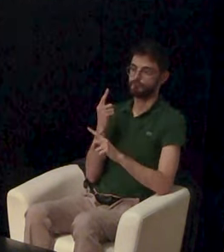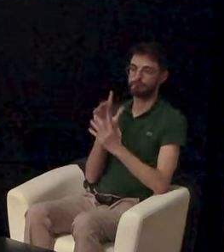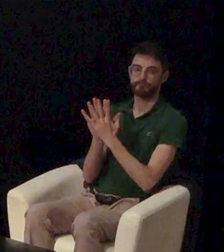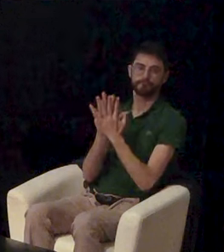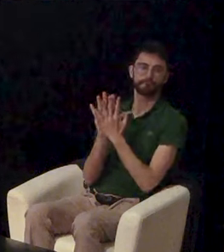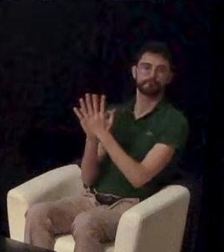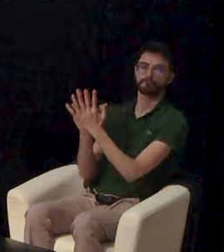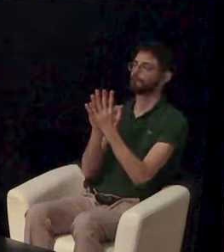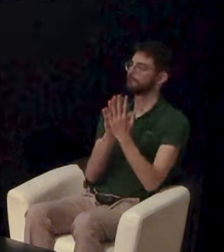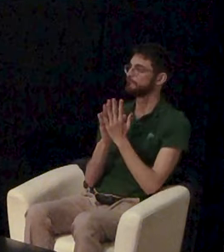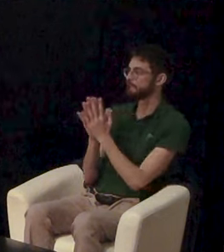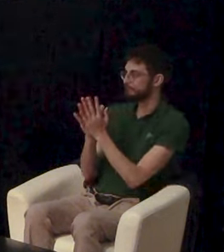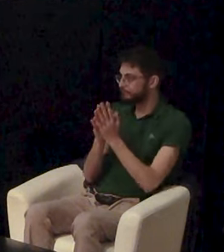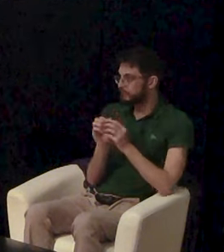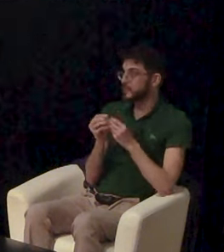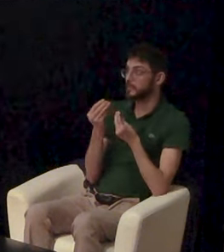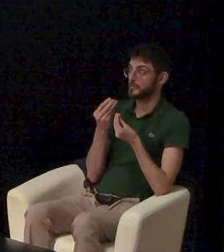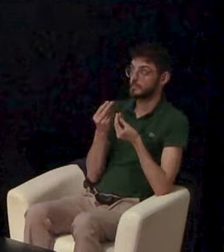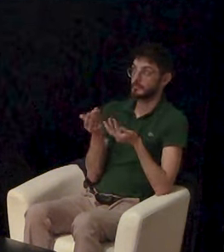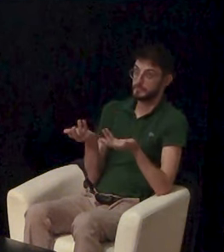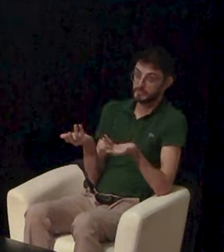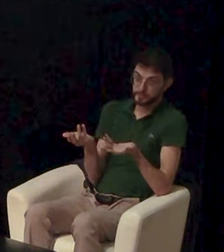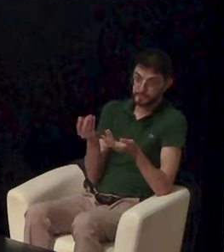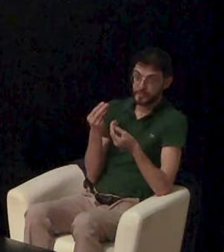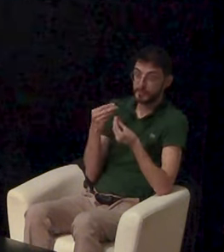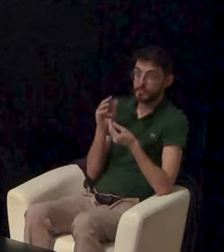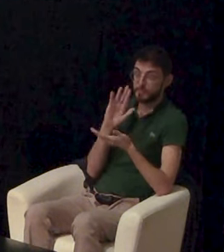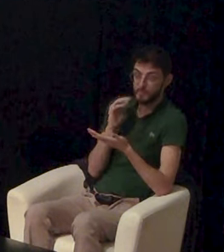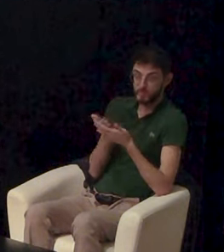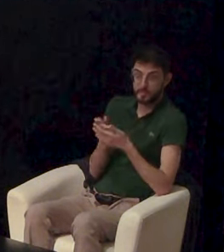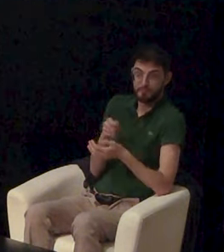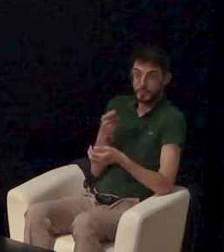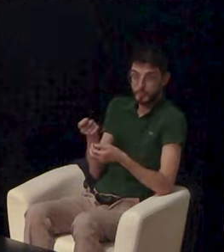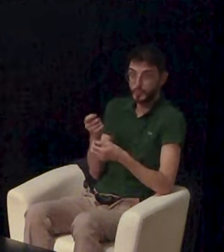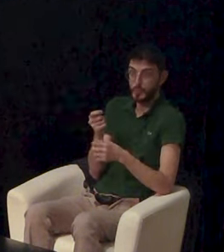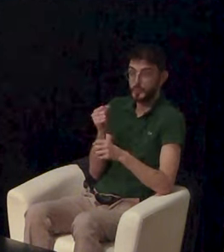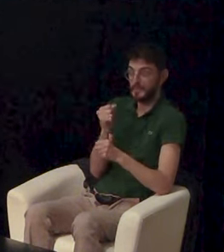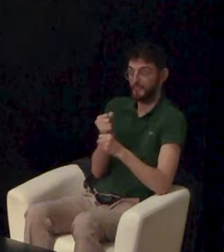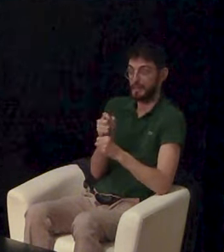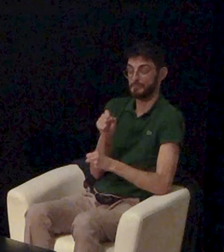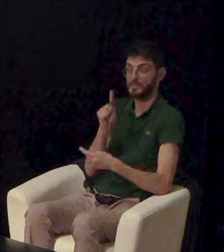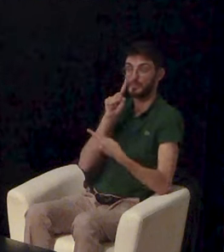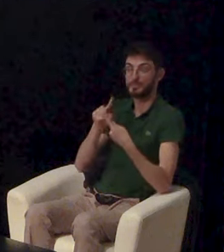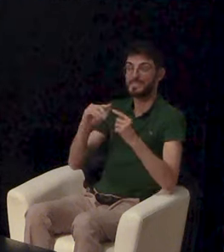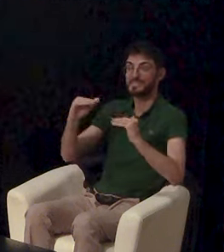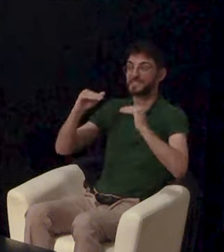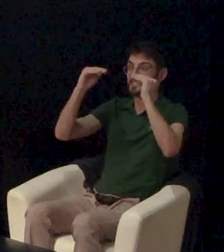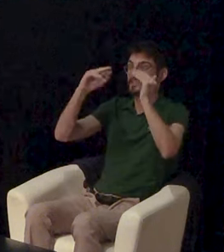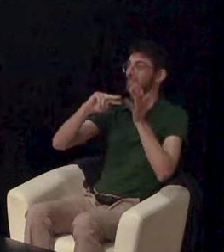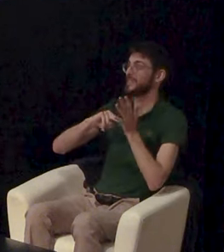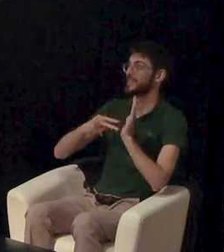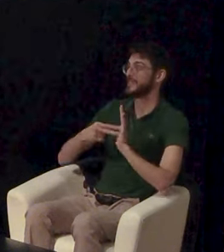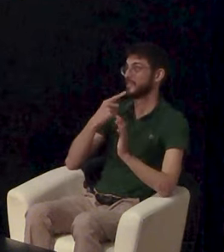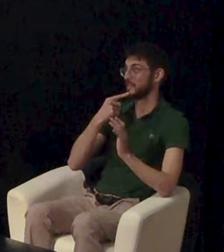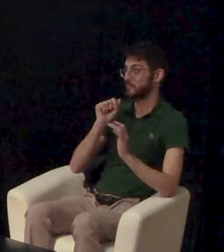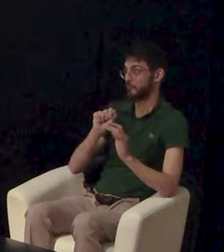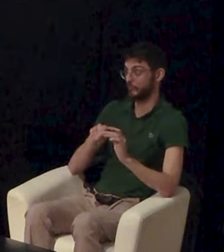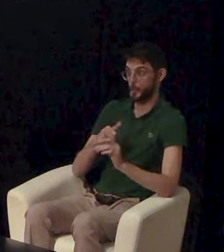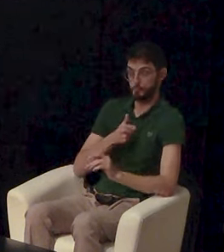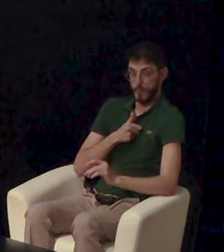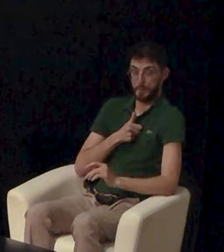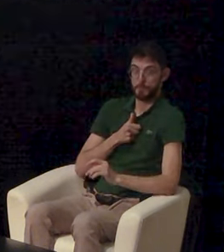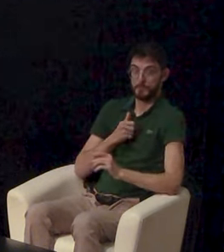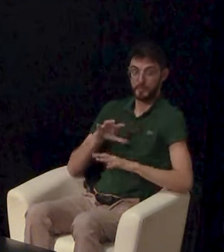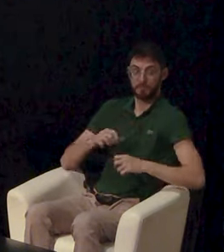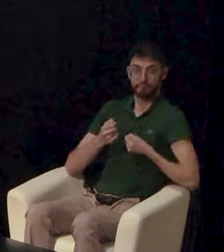serai architecte parce qu'il y en a pas en fait. Donc Bien sûr, ce travail,